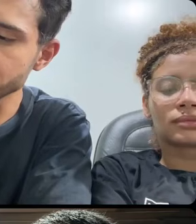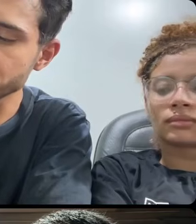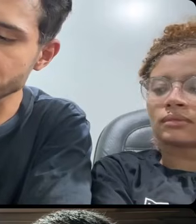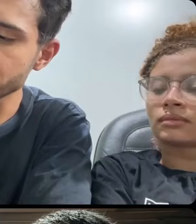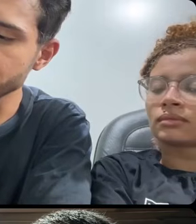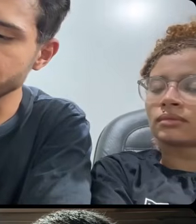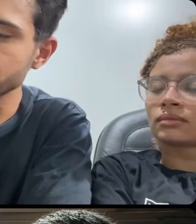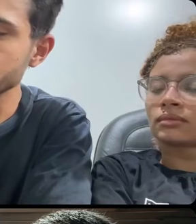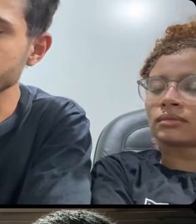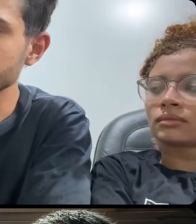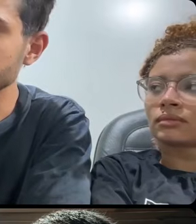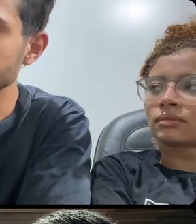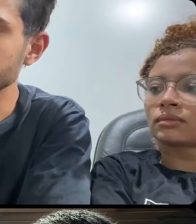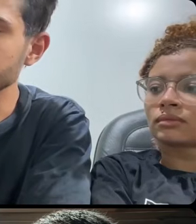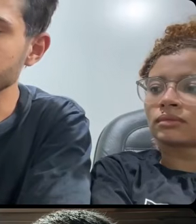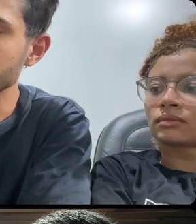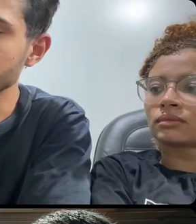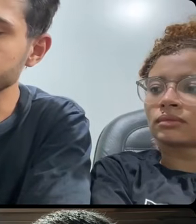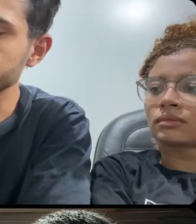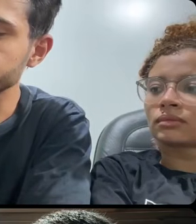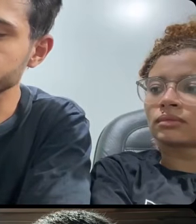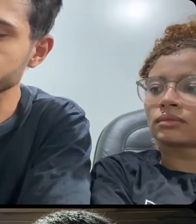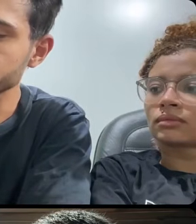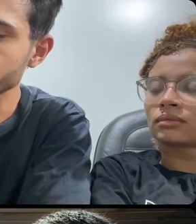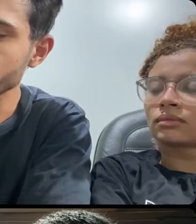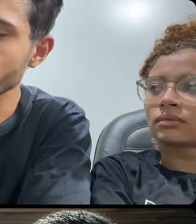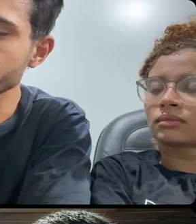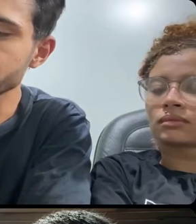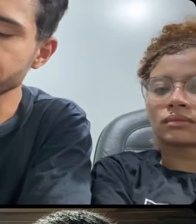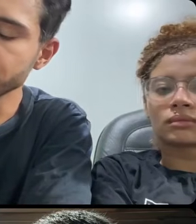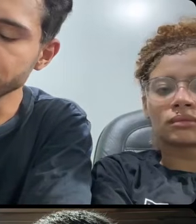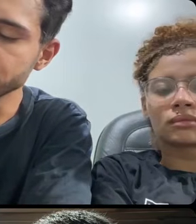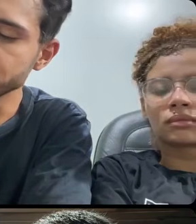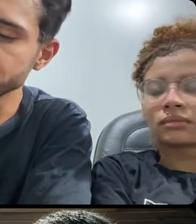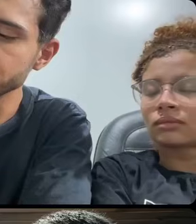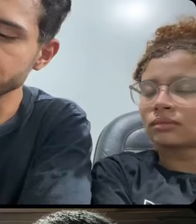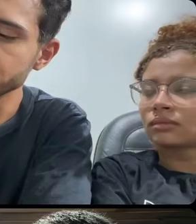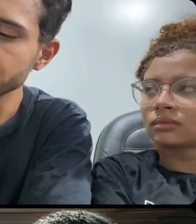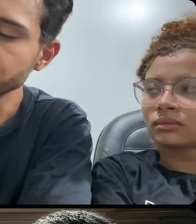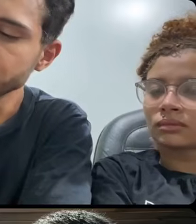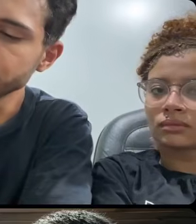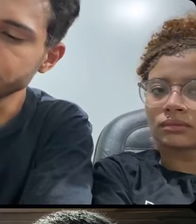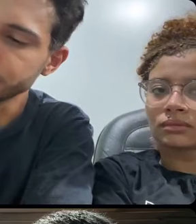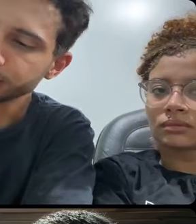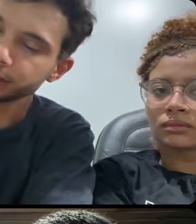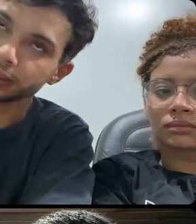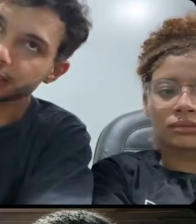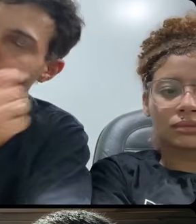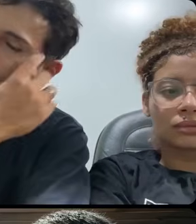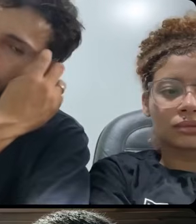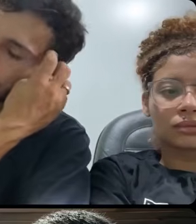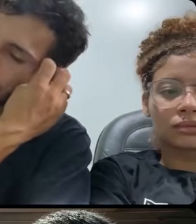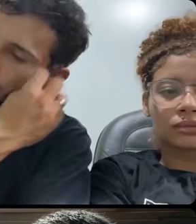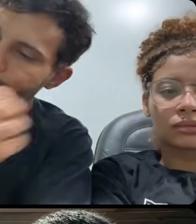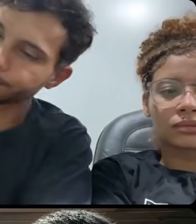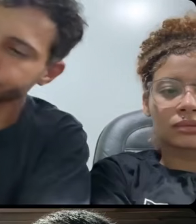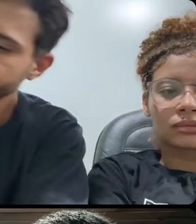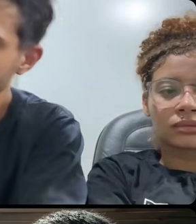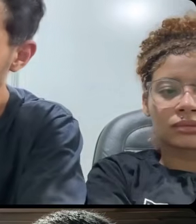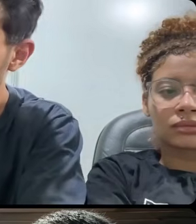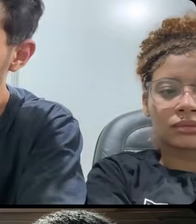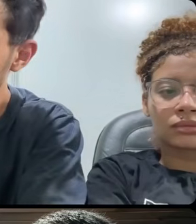E tive essa curiosidade. Mas eu sempre não, né? Mas eu tive exemplo dentro de